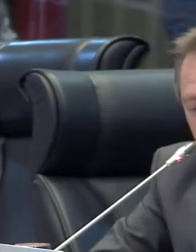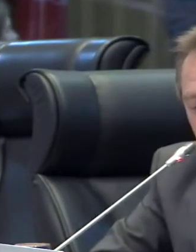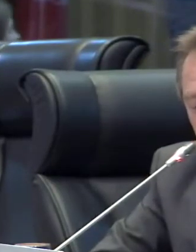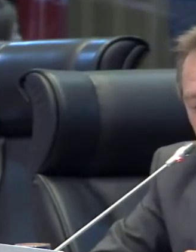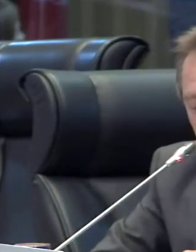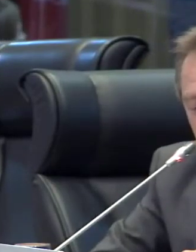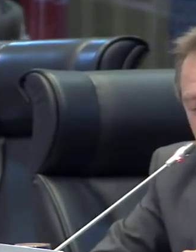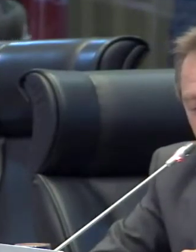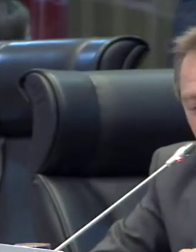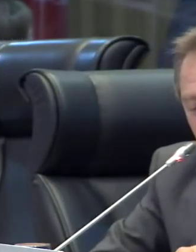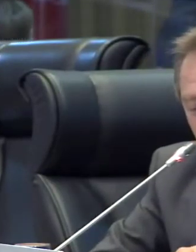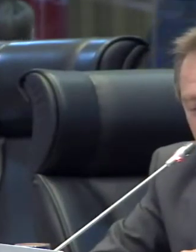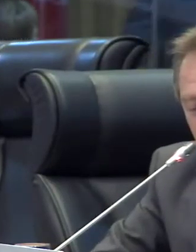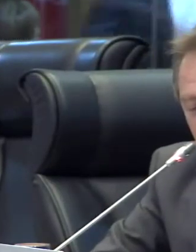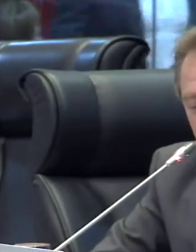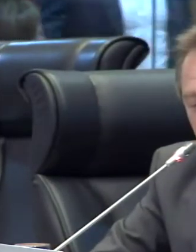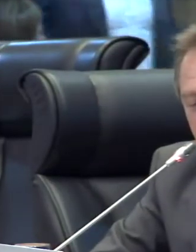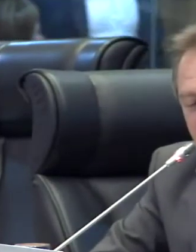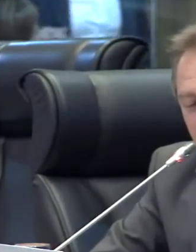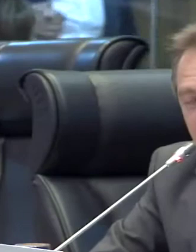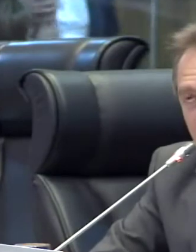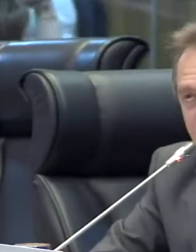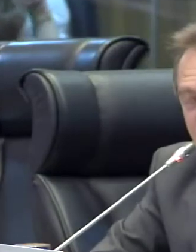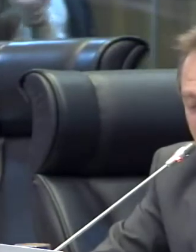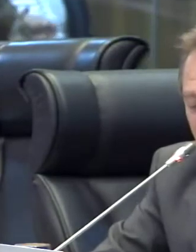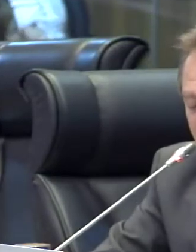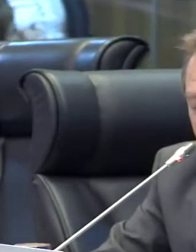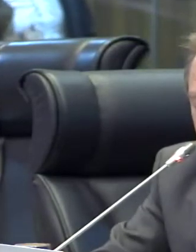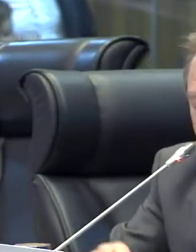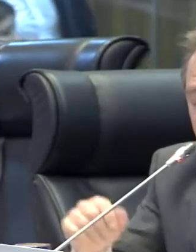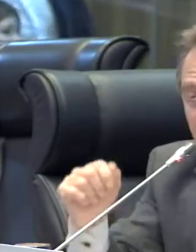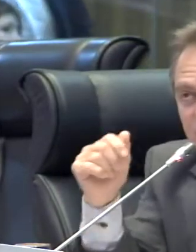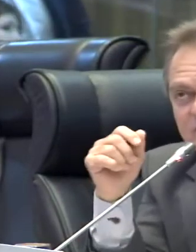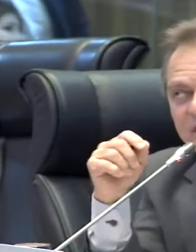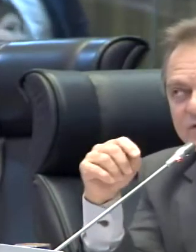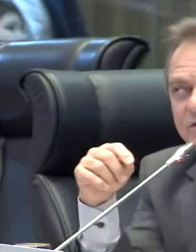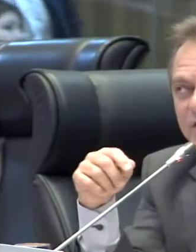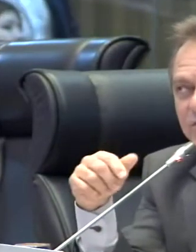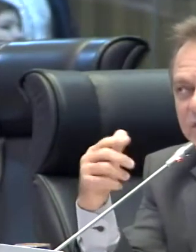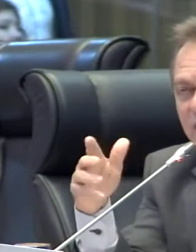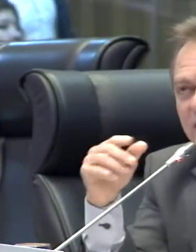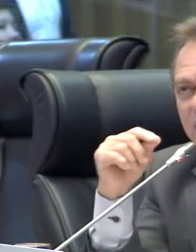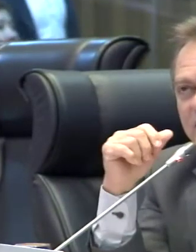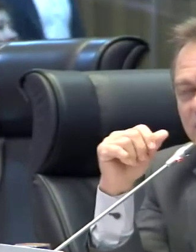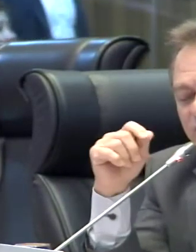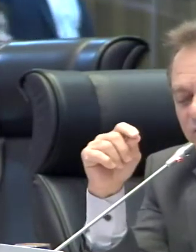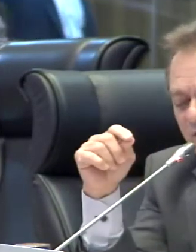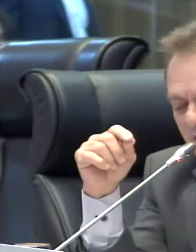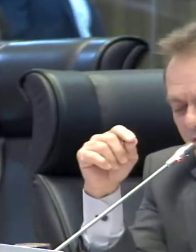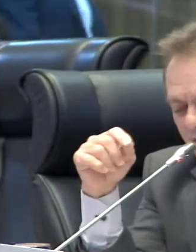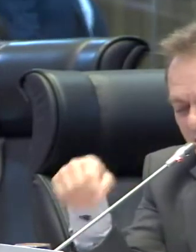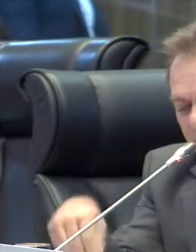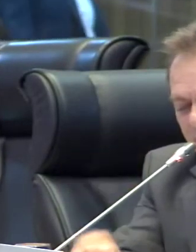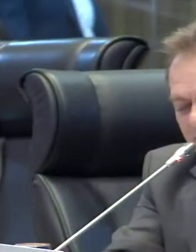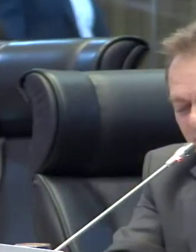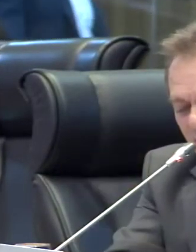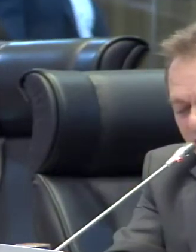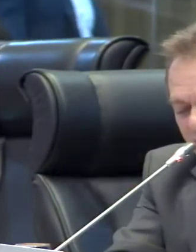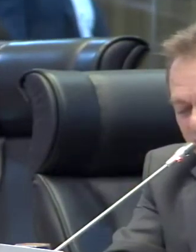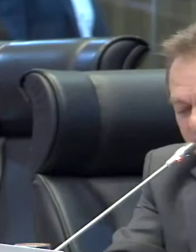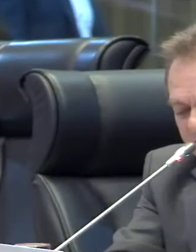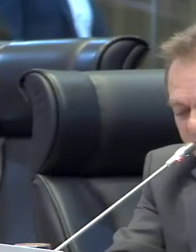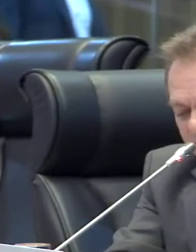culpa. Mas eu não vou aproveitar esse à parte que Vossa Excelência me concede, que eu já agradeço,